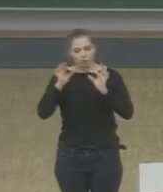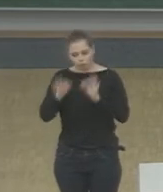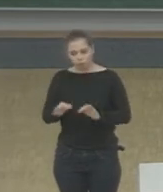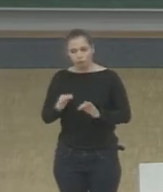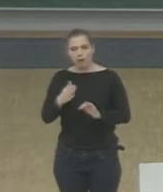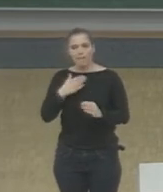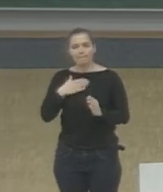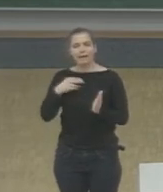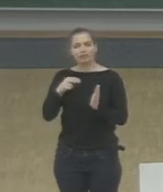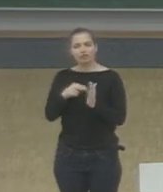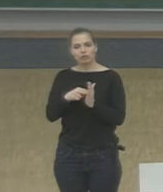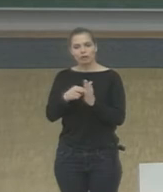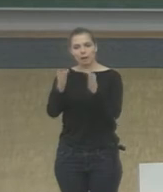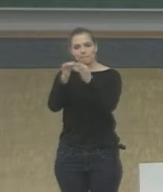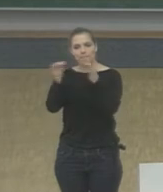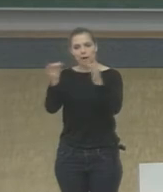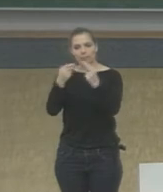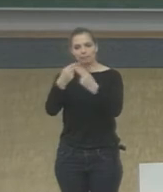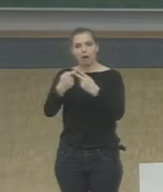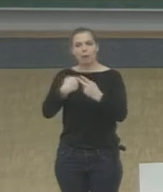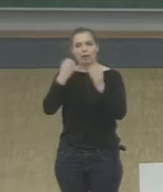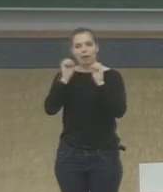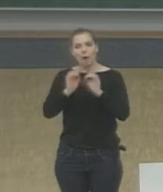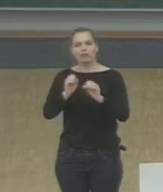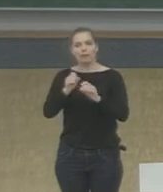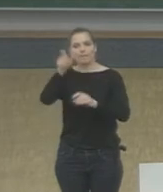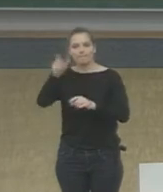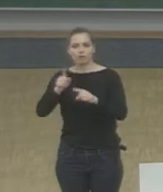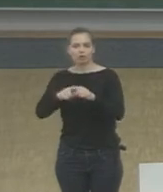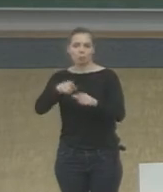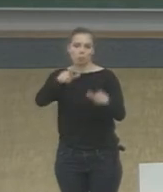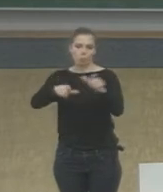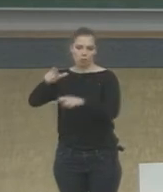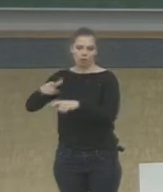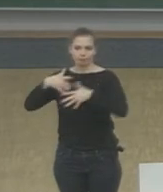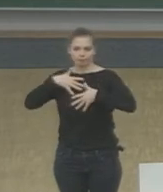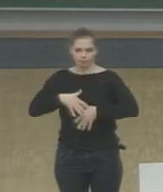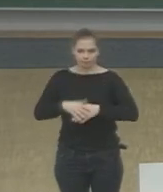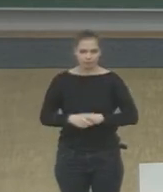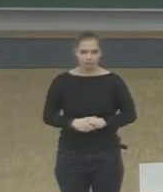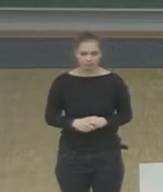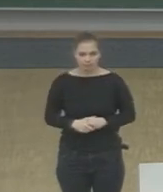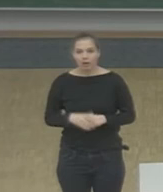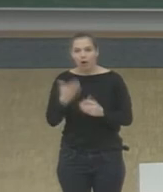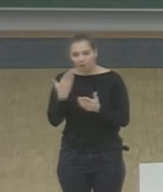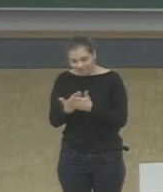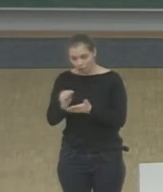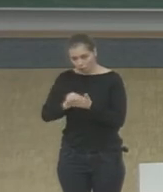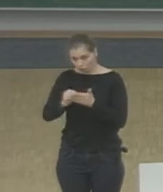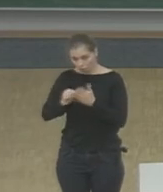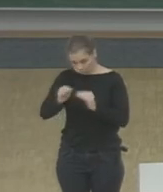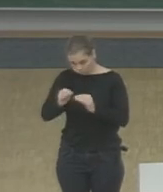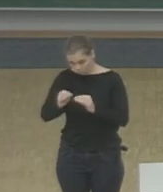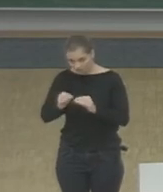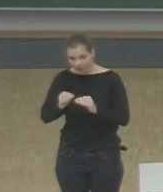seinem Stande nach aufgeklärter Mensch und Bürger ist. Gibt ihm der Schulunterricht, was hierzu erforderlich ist,